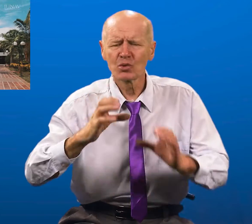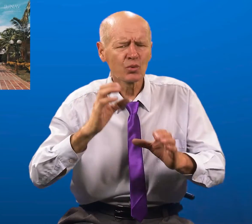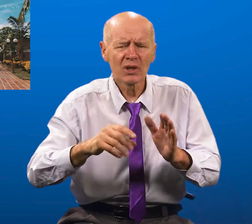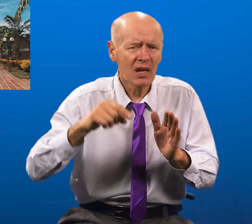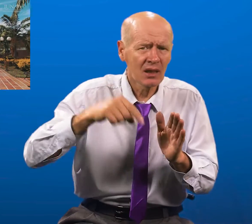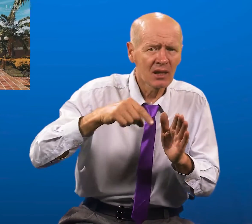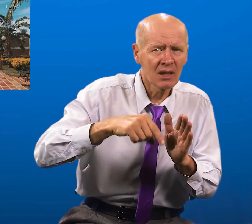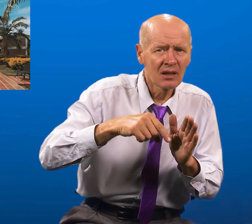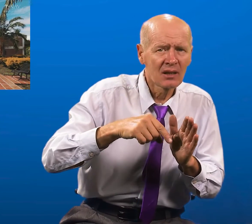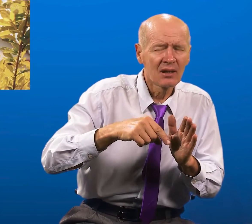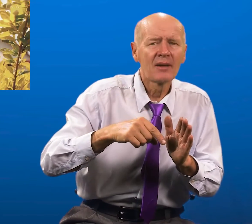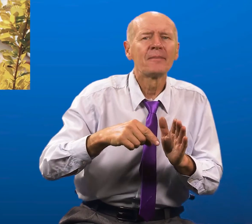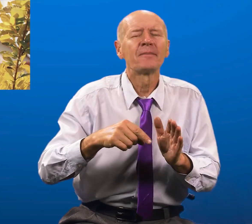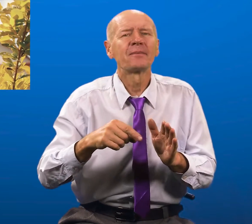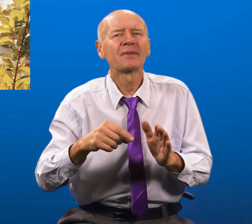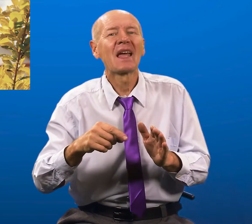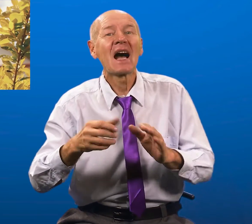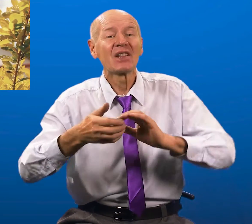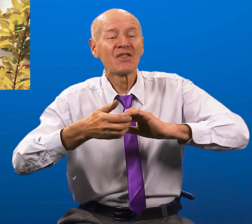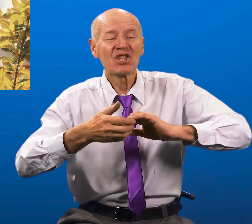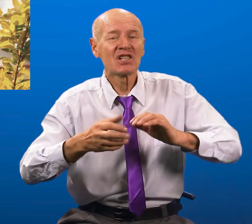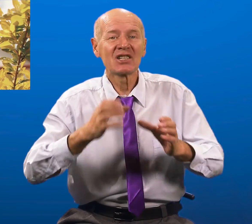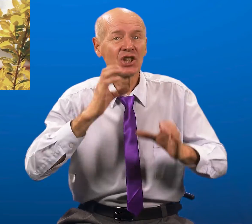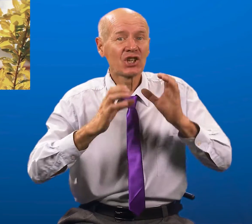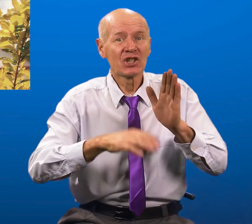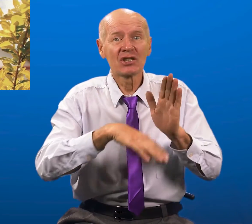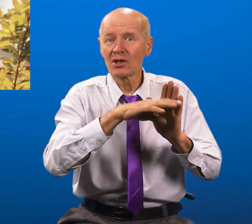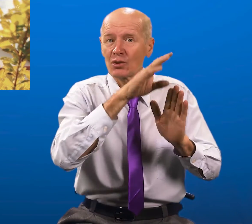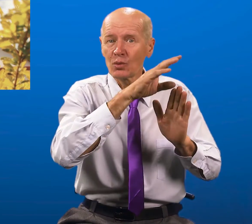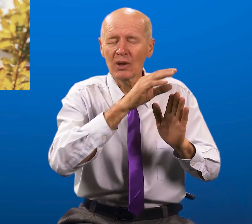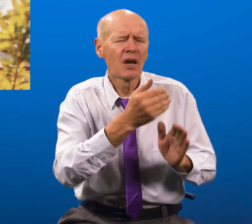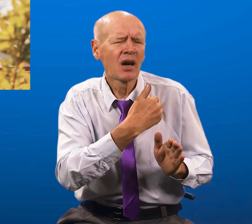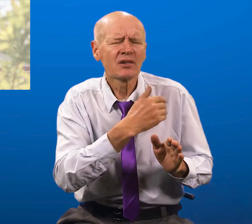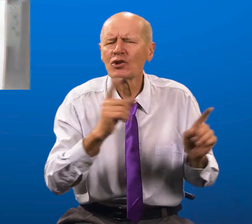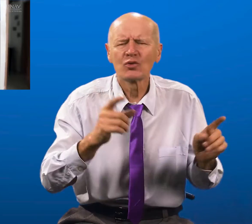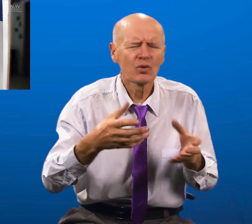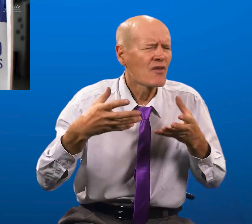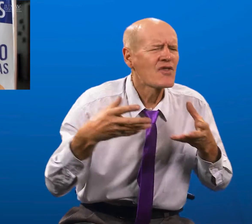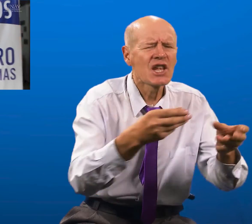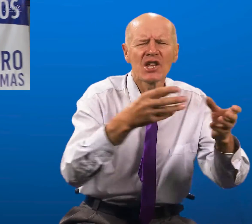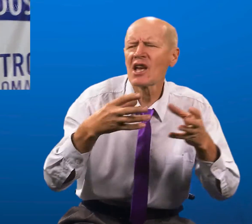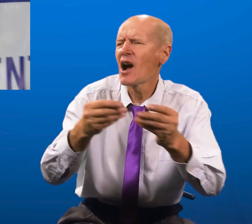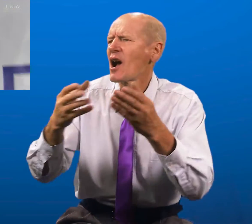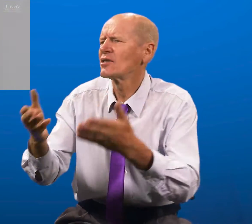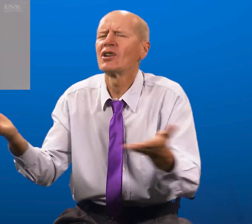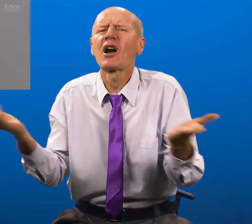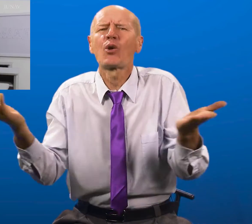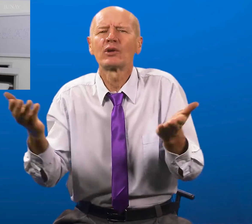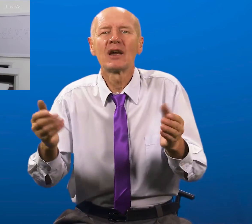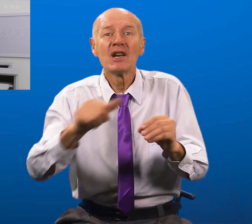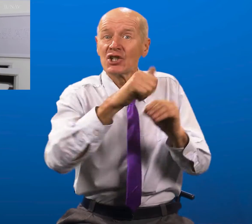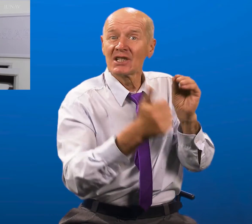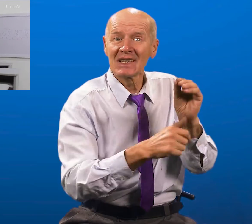и преподаватели теологического факультета хотели сделать что-то, что окажет длительное влияние на людей вокруг. В